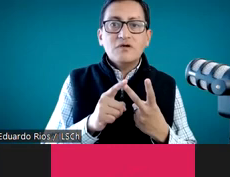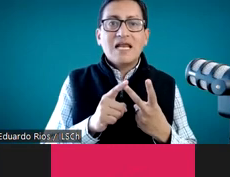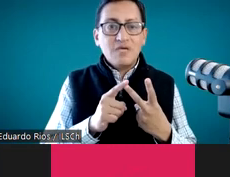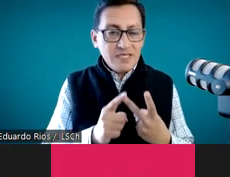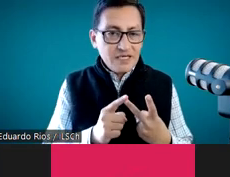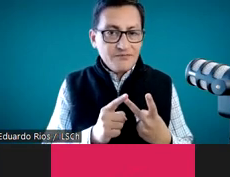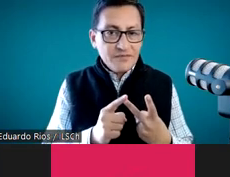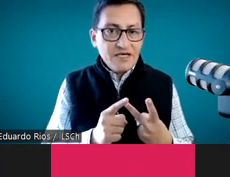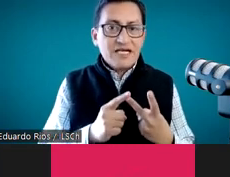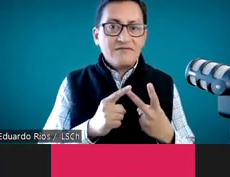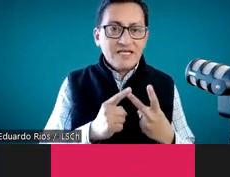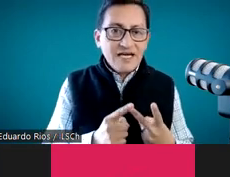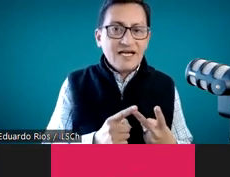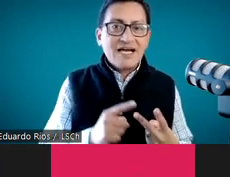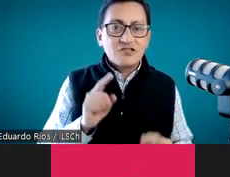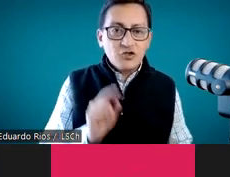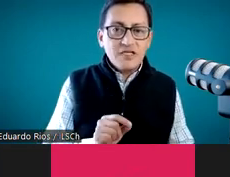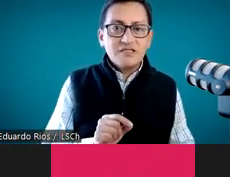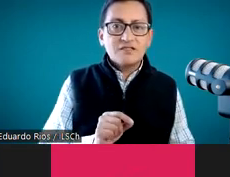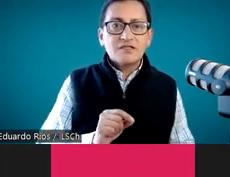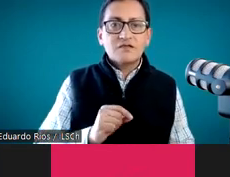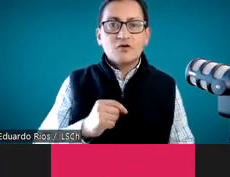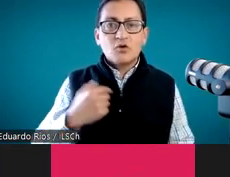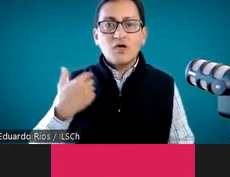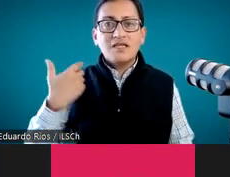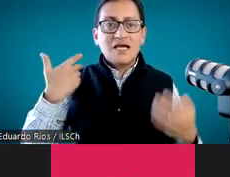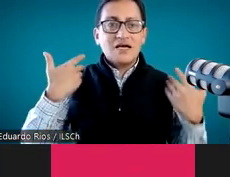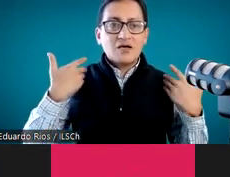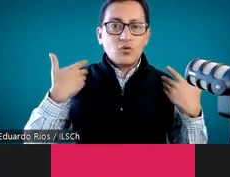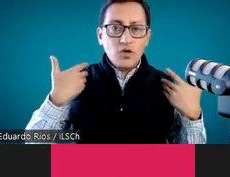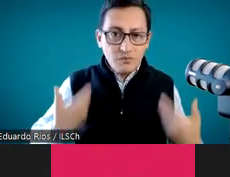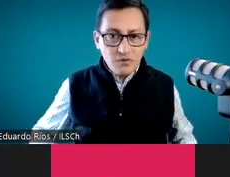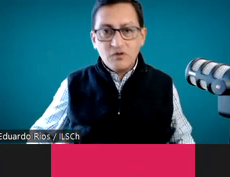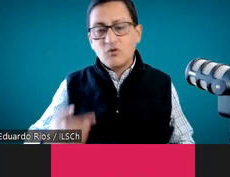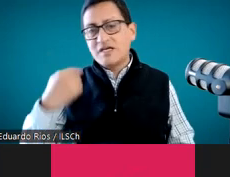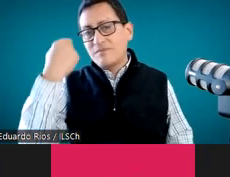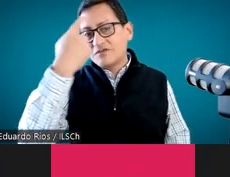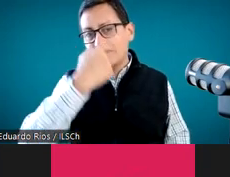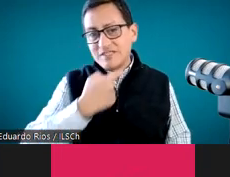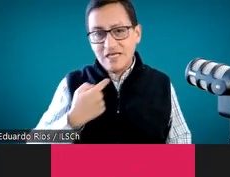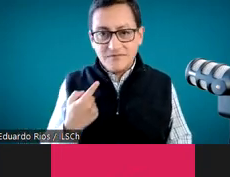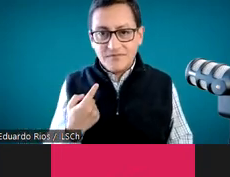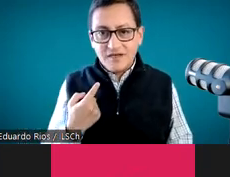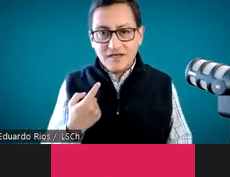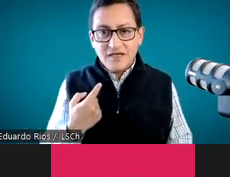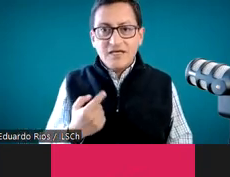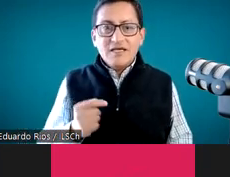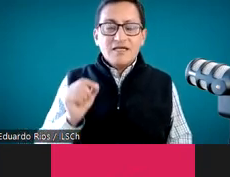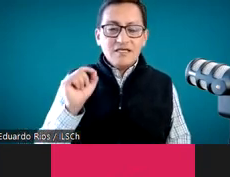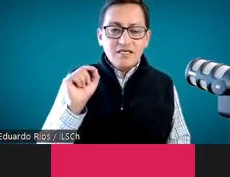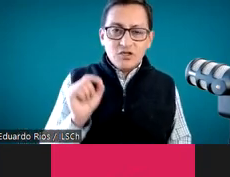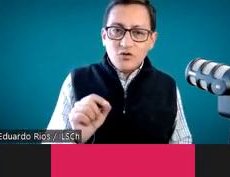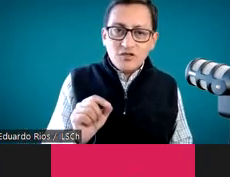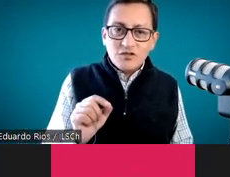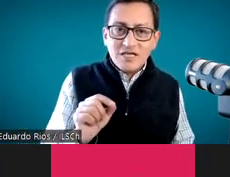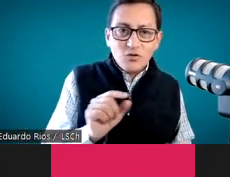Segundo, la mímica, graficar acciones con nuestro cuerpo, con nuestra expresión facial.